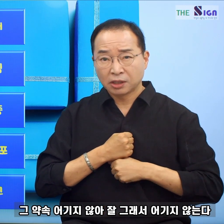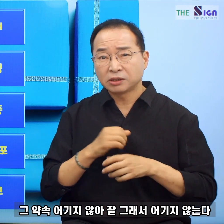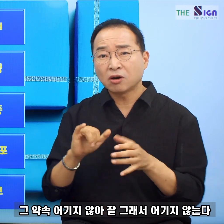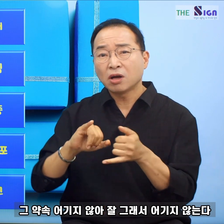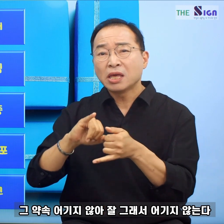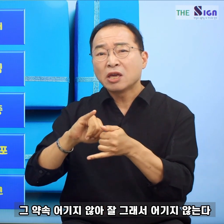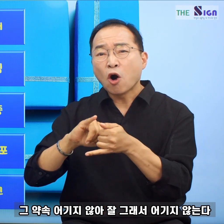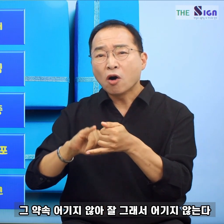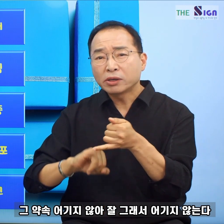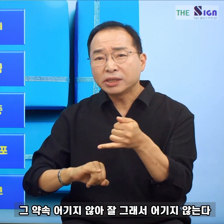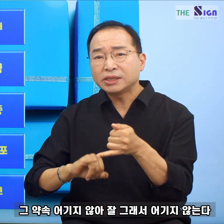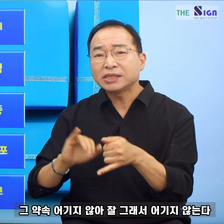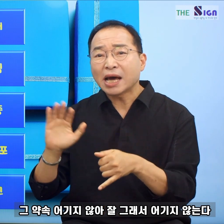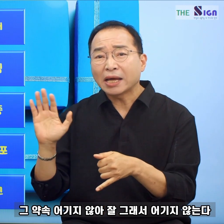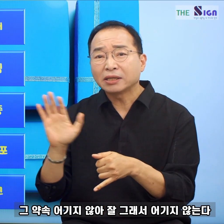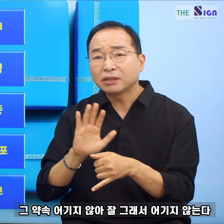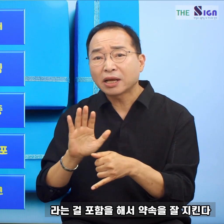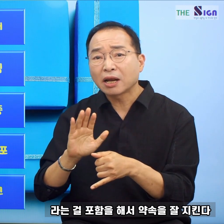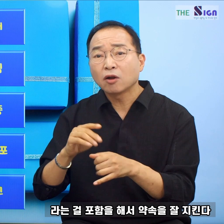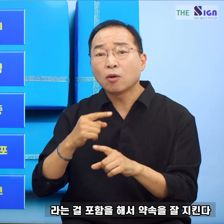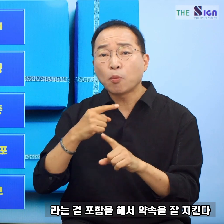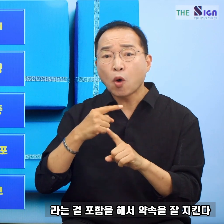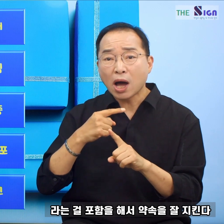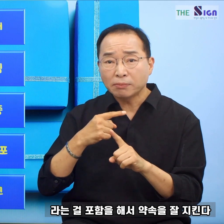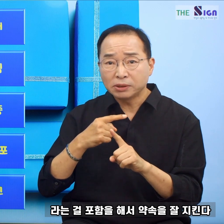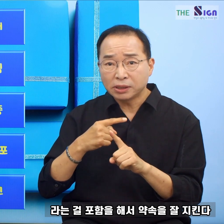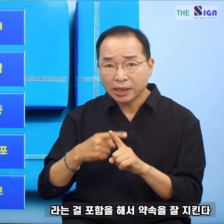그래서 어기지 않는다라는 걸 포함을